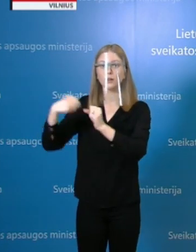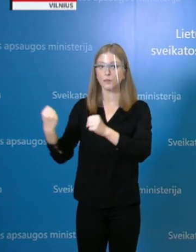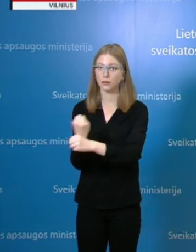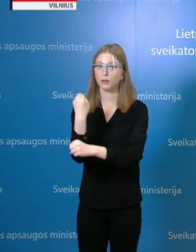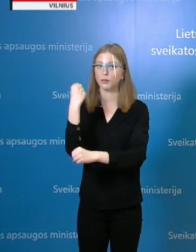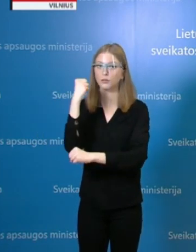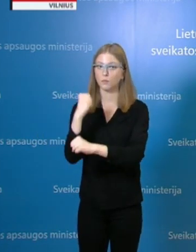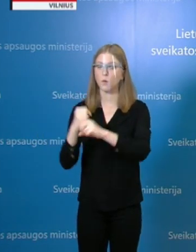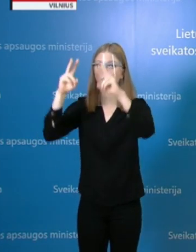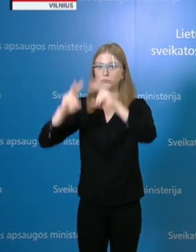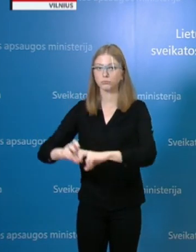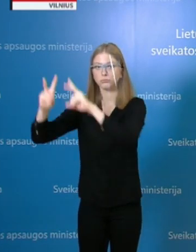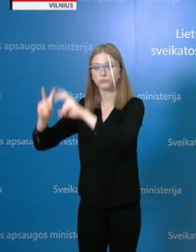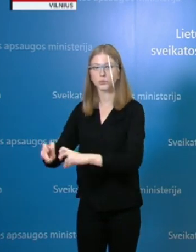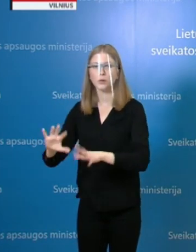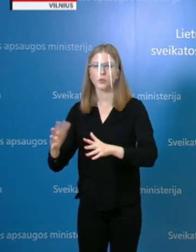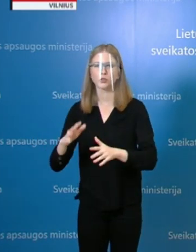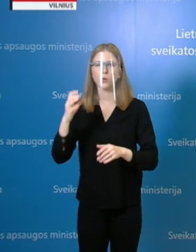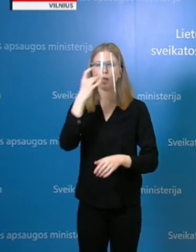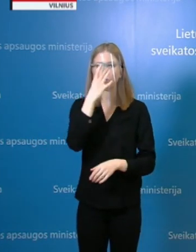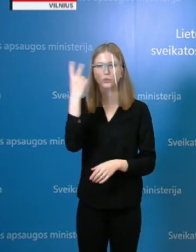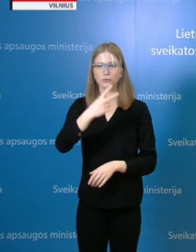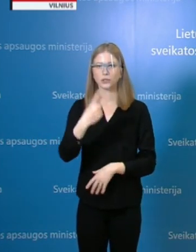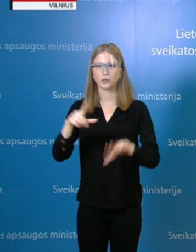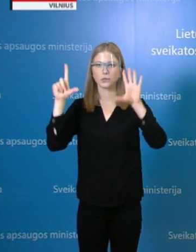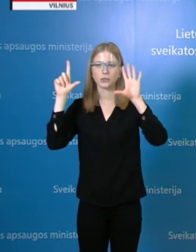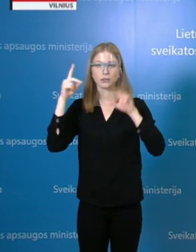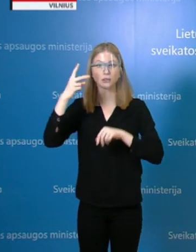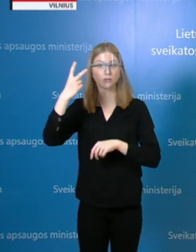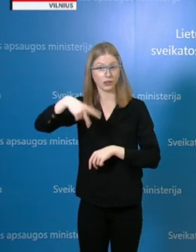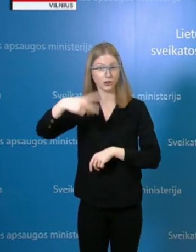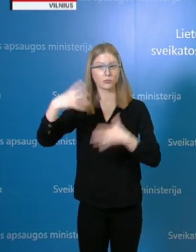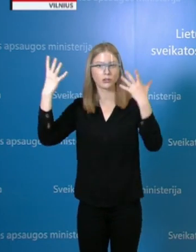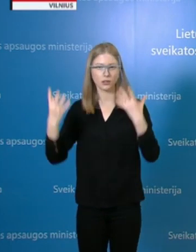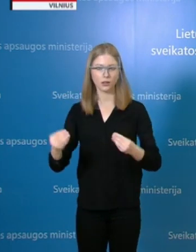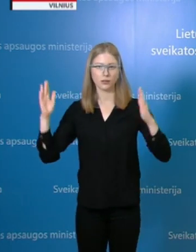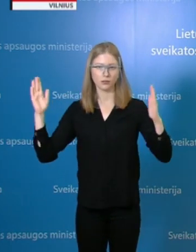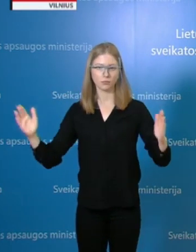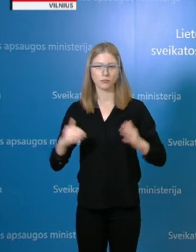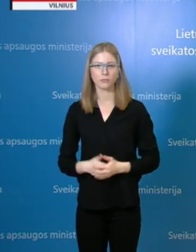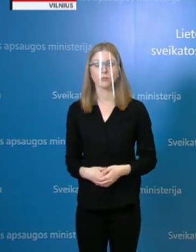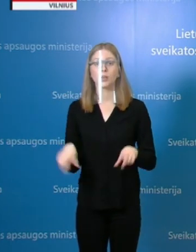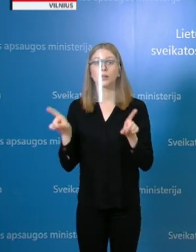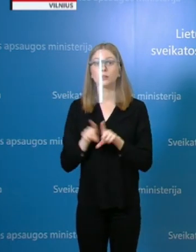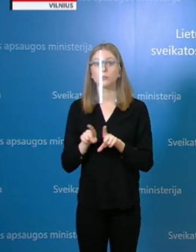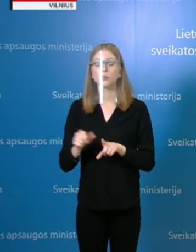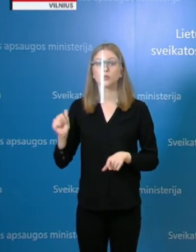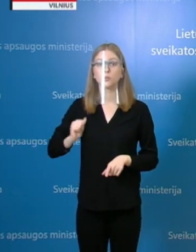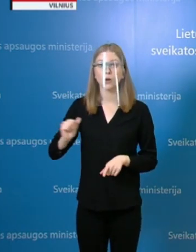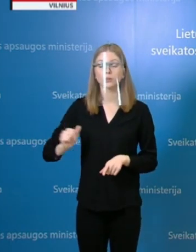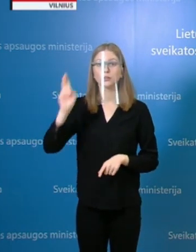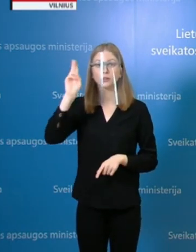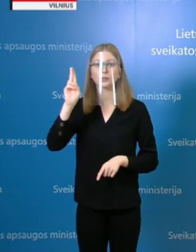ne vėliau kaip iki gegužės 20 dienos. Taip pat pateiktas priminimas, kad izoliuoti asmenis ar tie, kurios šiuo